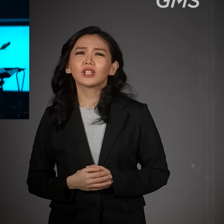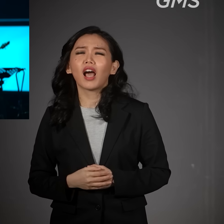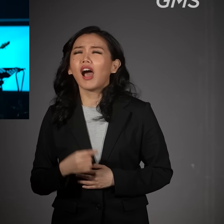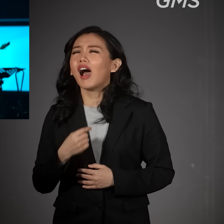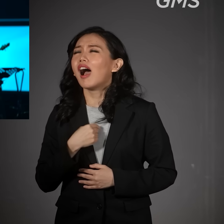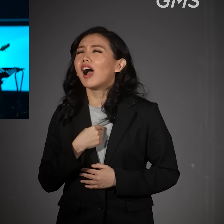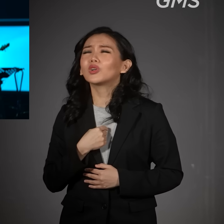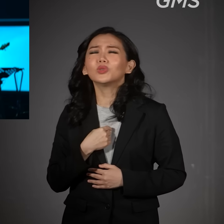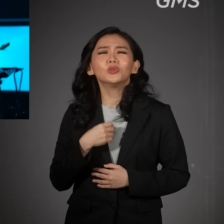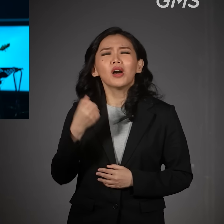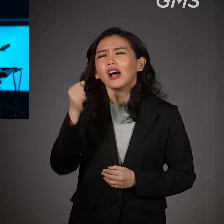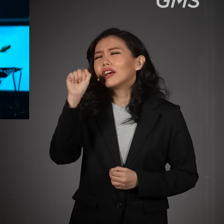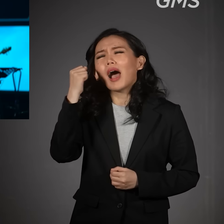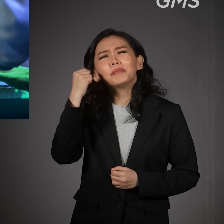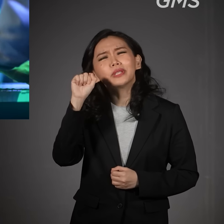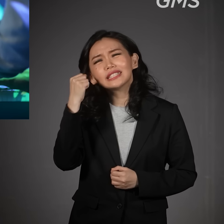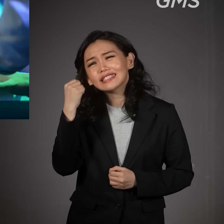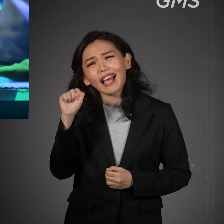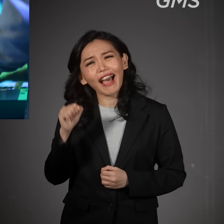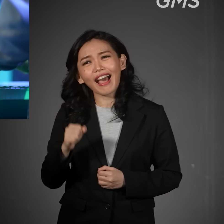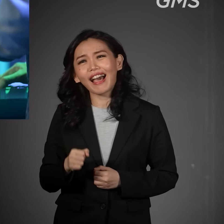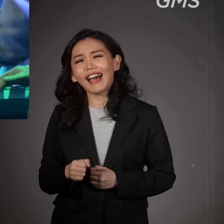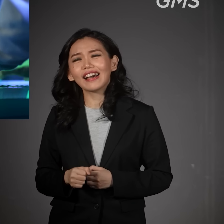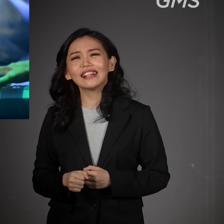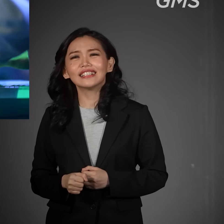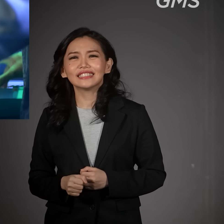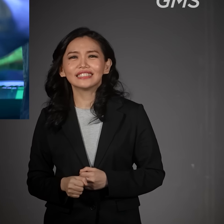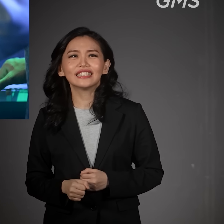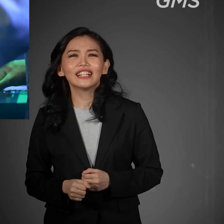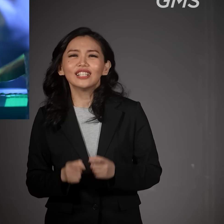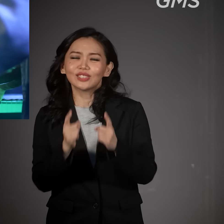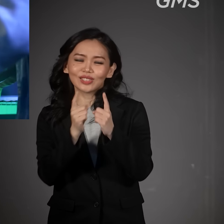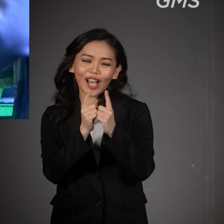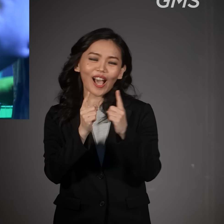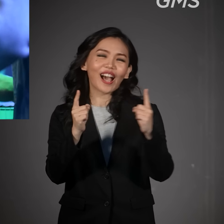ku tak mampu